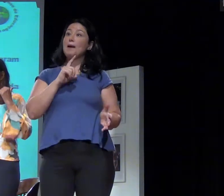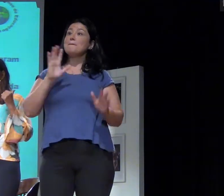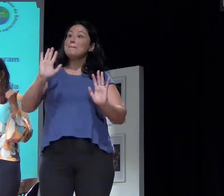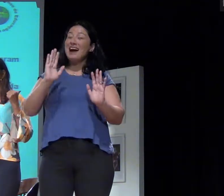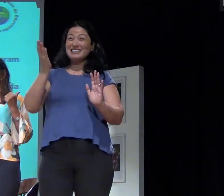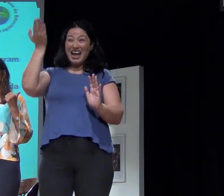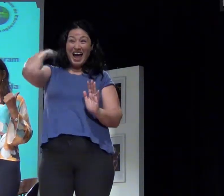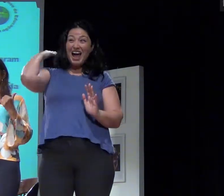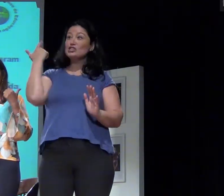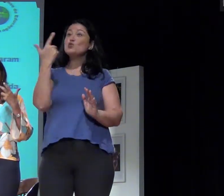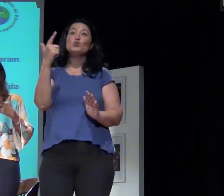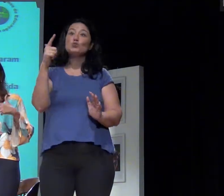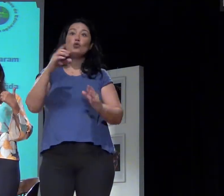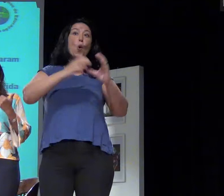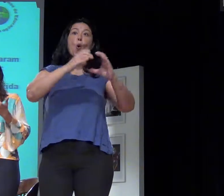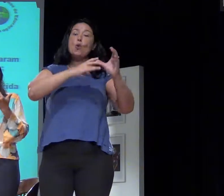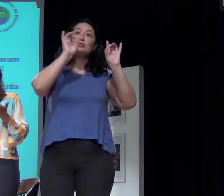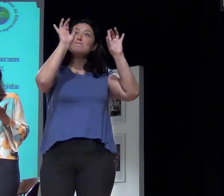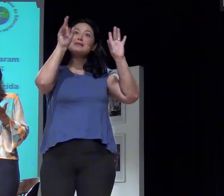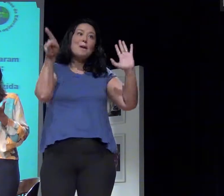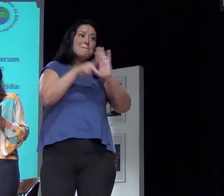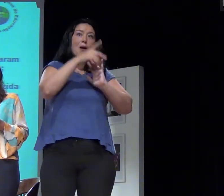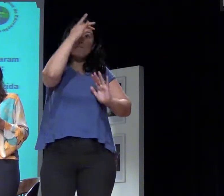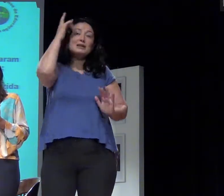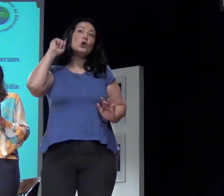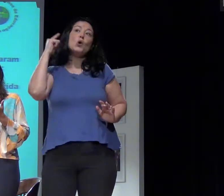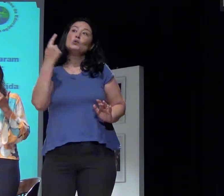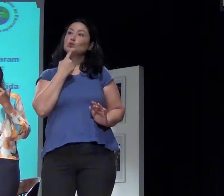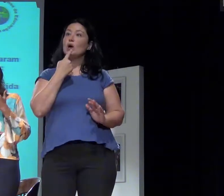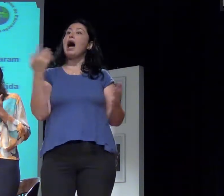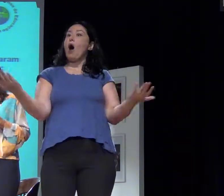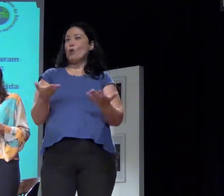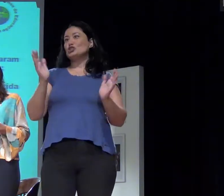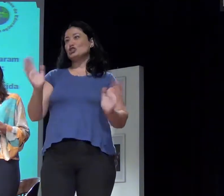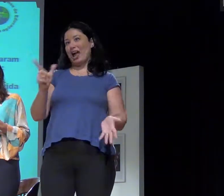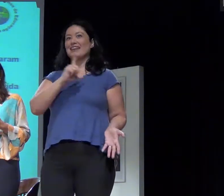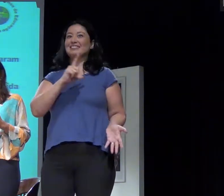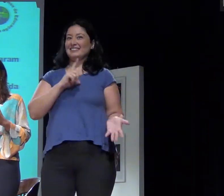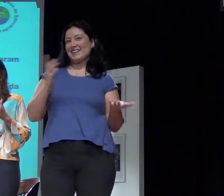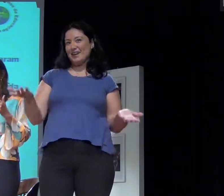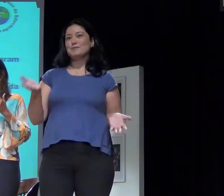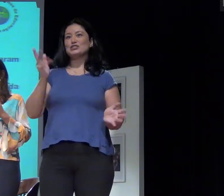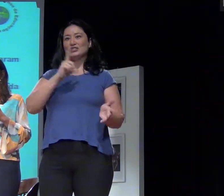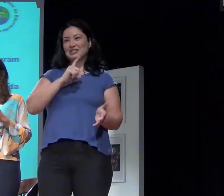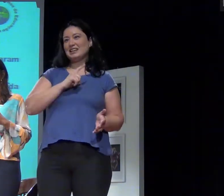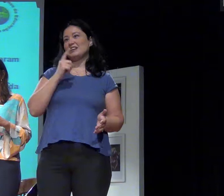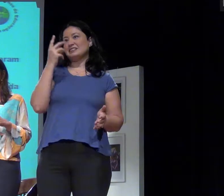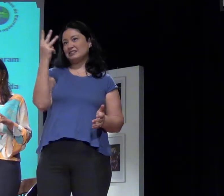até então ainda não existia concurso específico para professor surdo. Hoje nós já temos. Nós temos